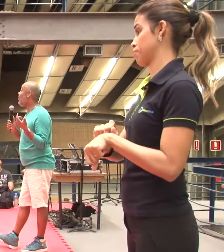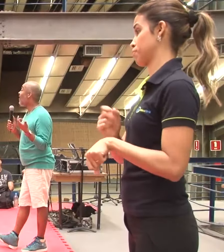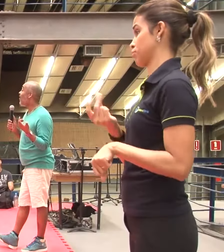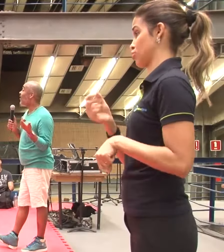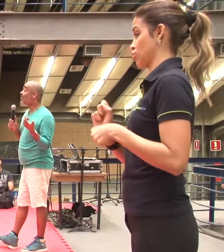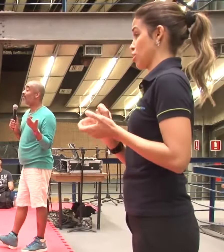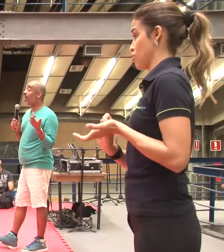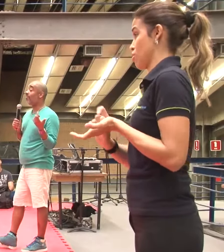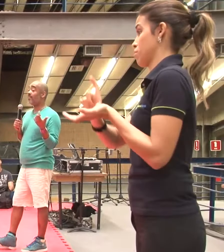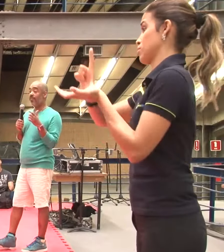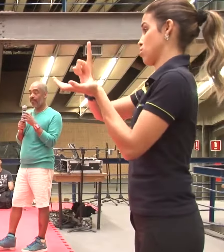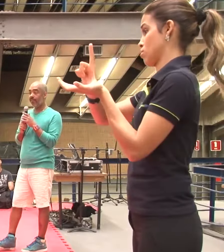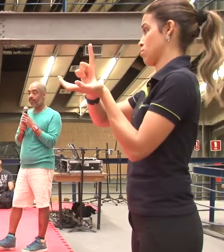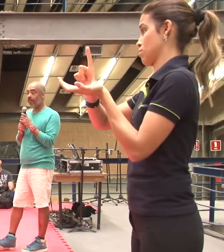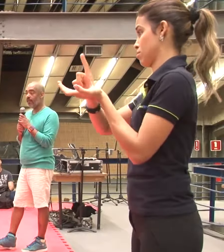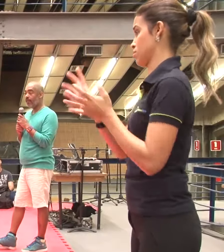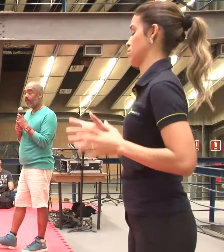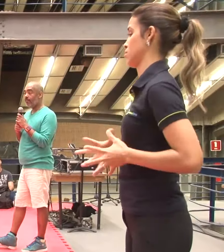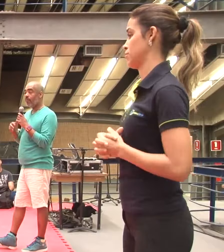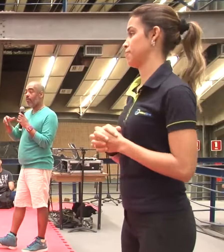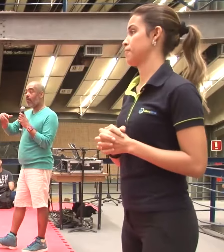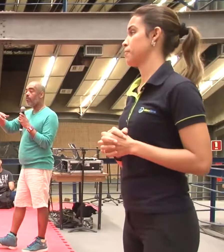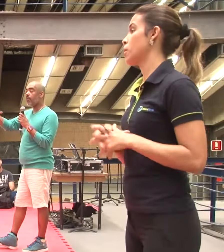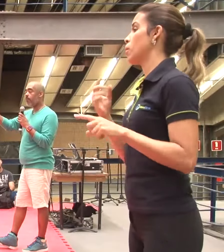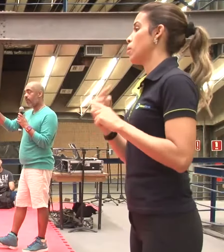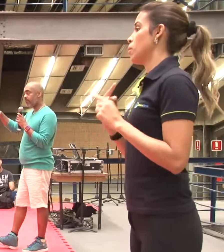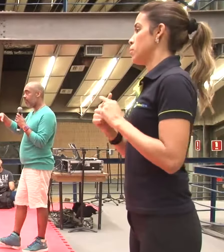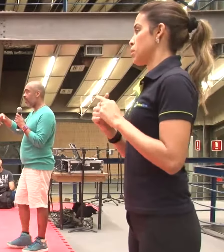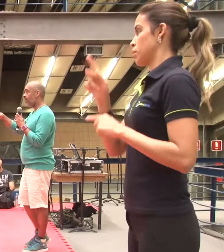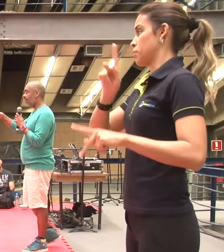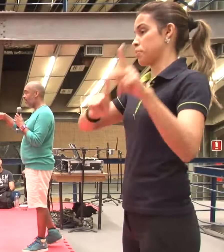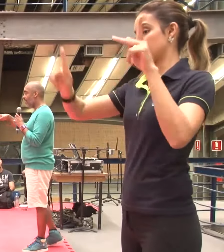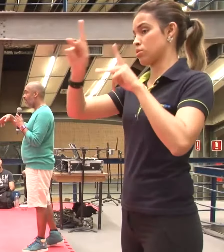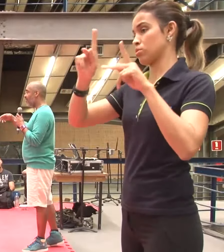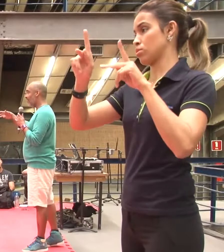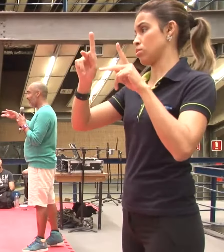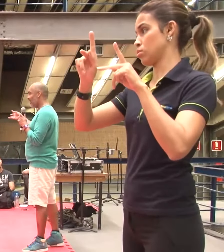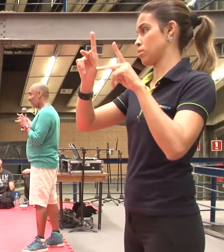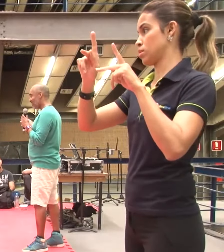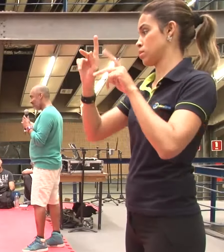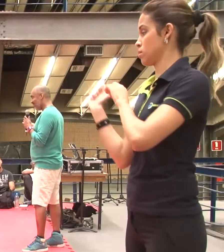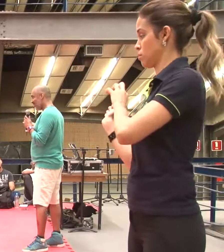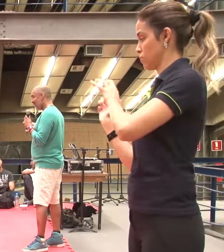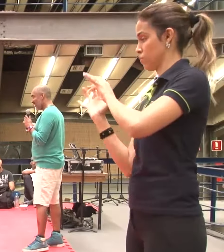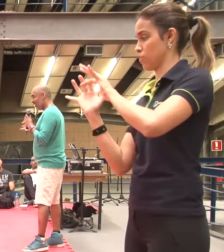E o valor dos imóveis, item, né? Porque uma outra população é atraída, né?